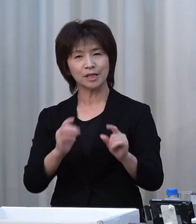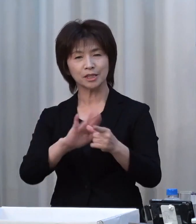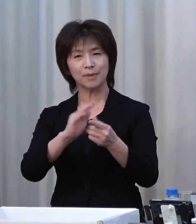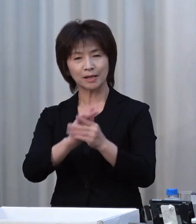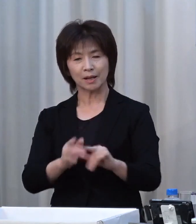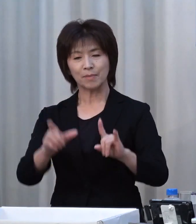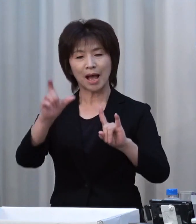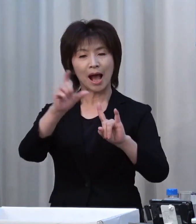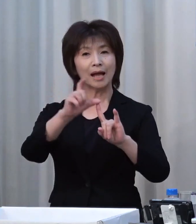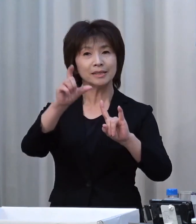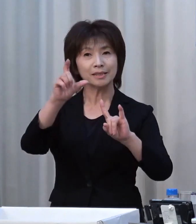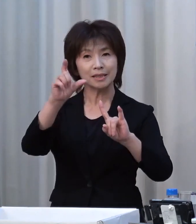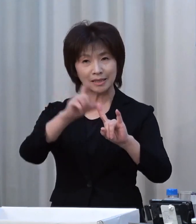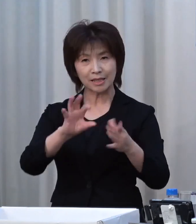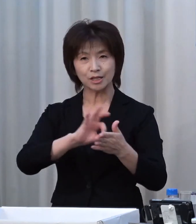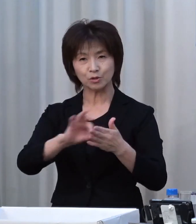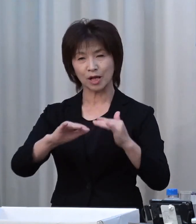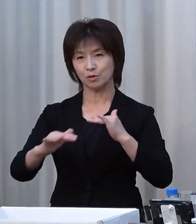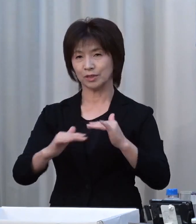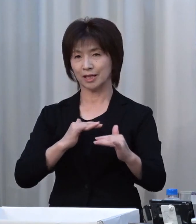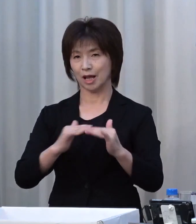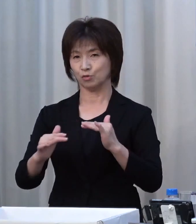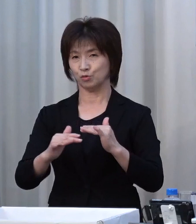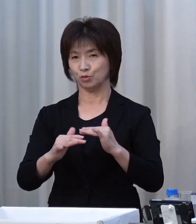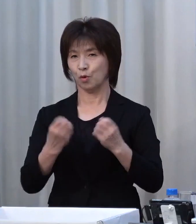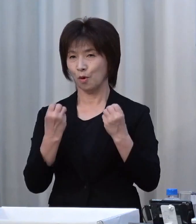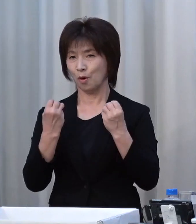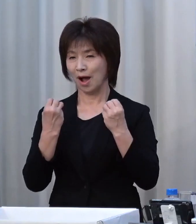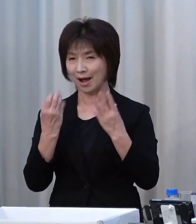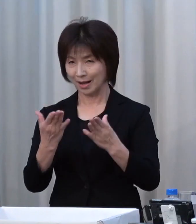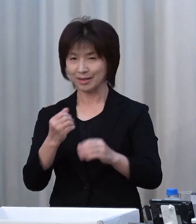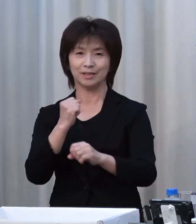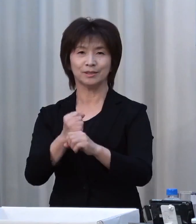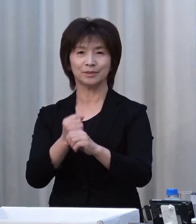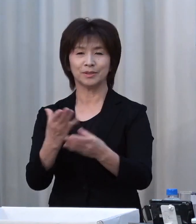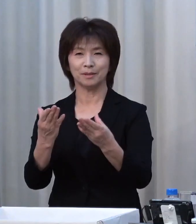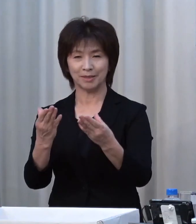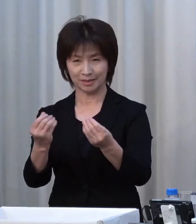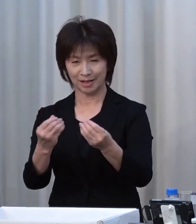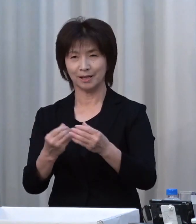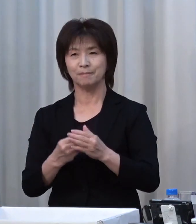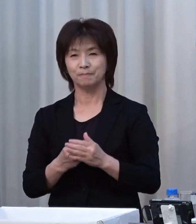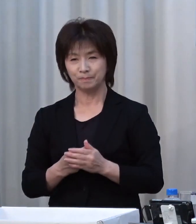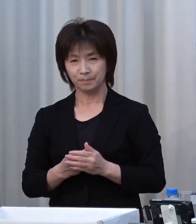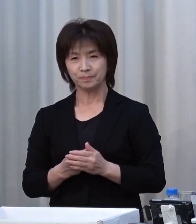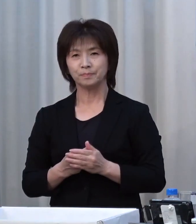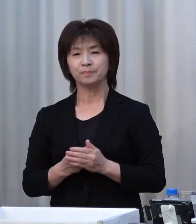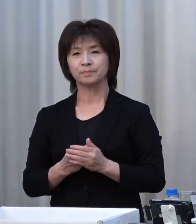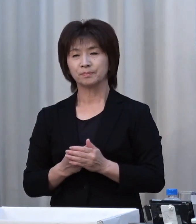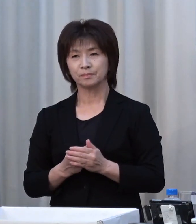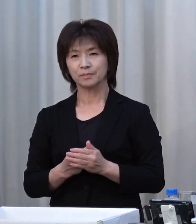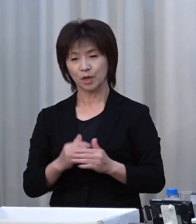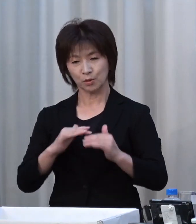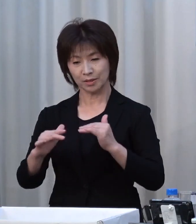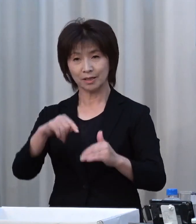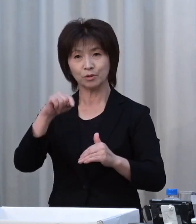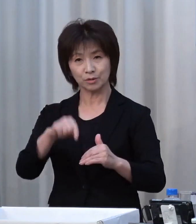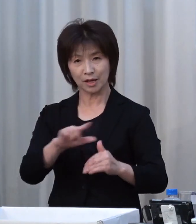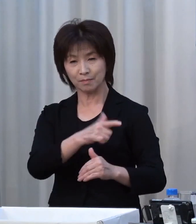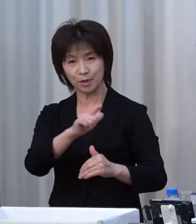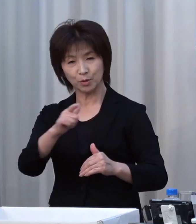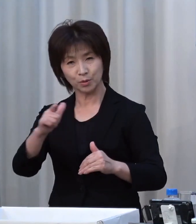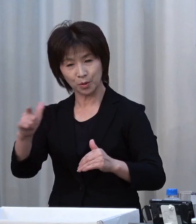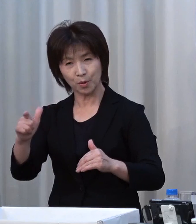県 ICT 利活用戦略を新たに作成したところでございます。この戦略では多